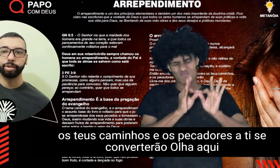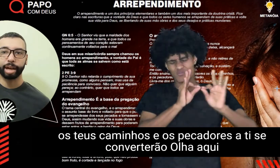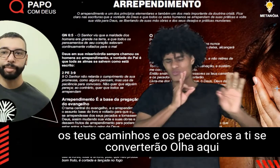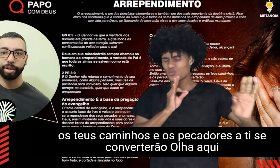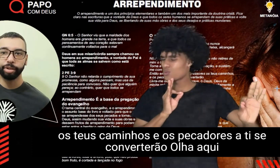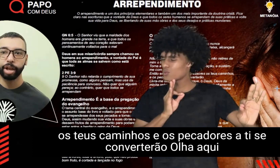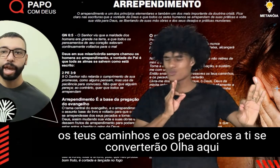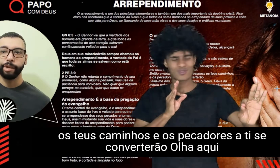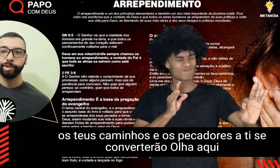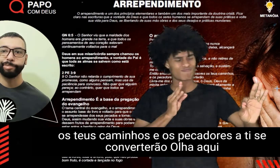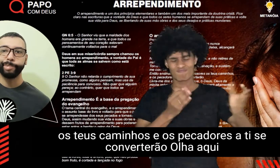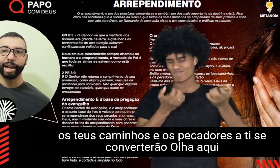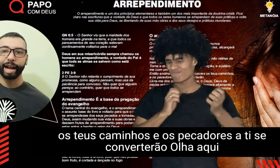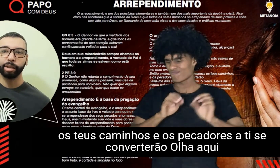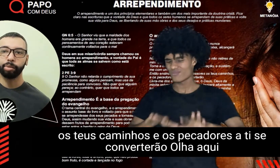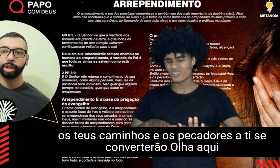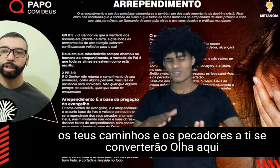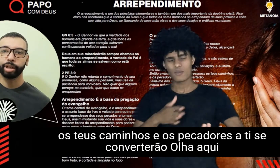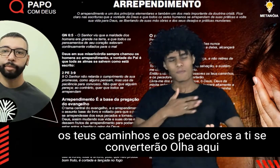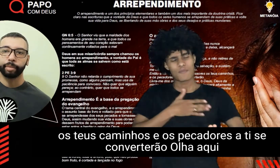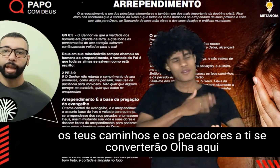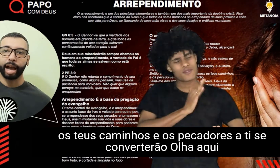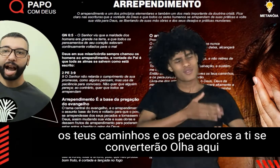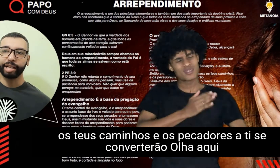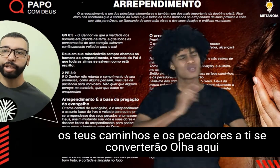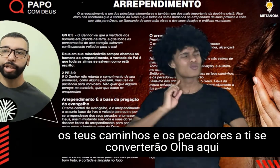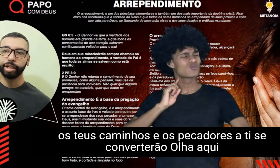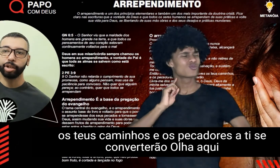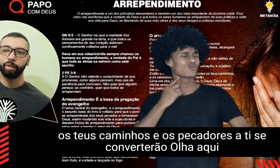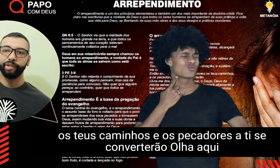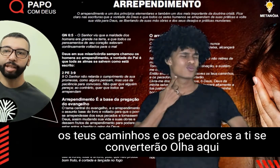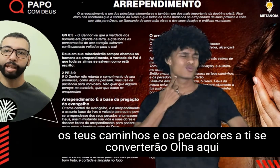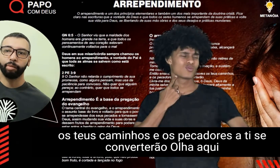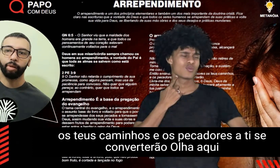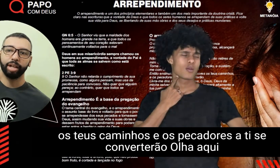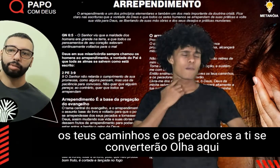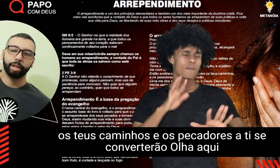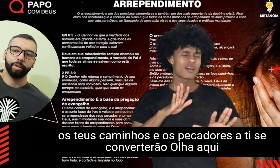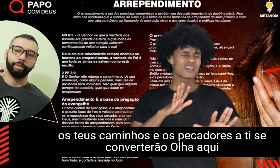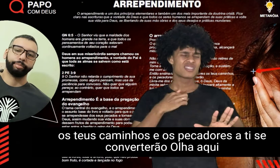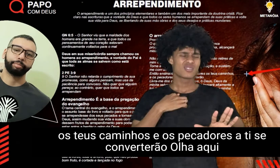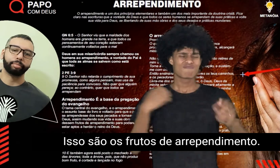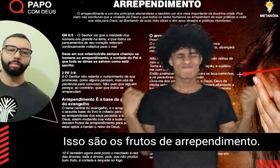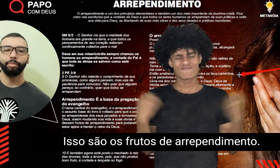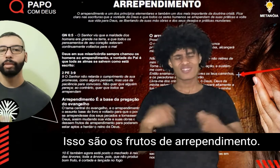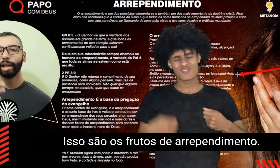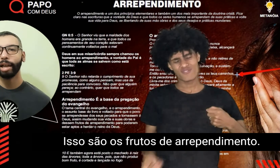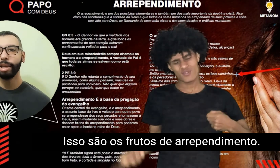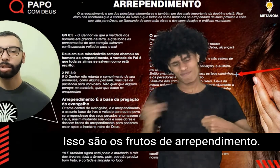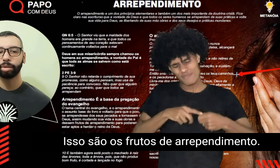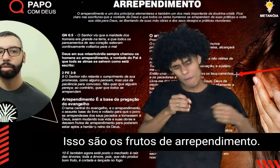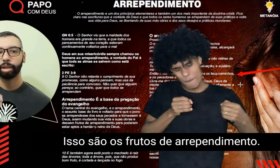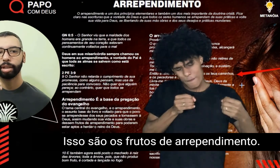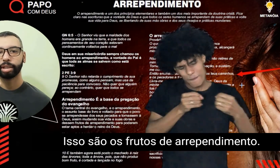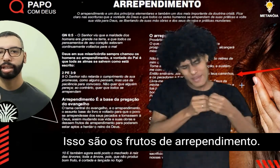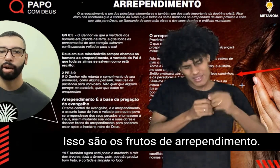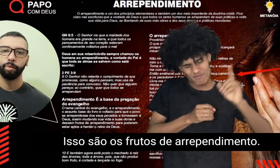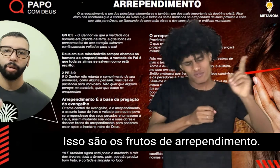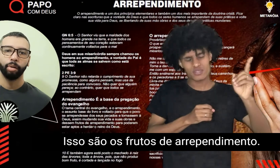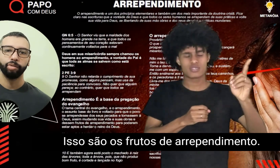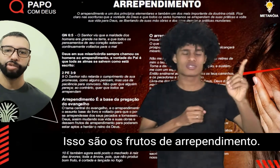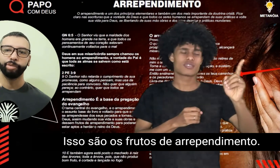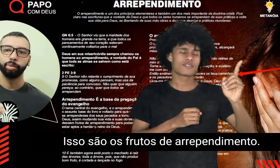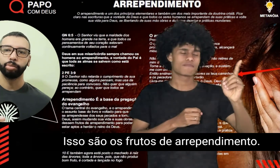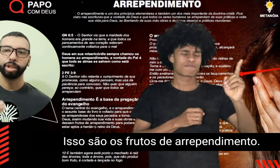transgressores os teus caminhos, e os pecadores a ti se converterão. Olha isso aqui, ó. Isso